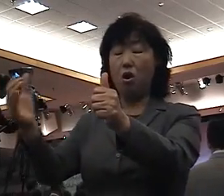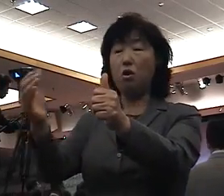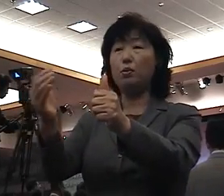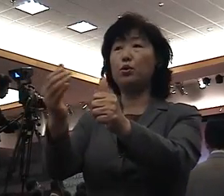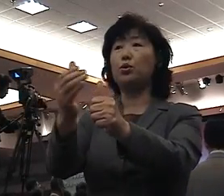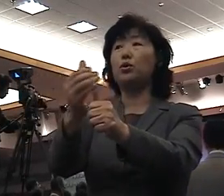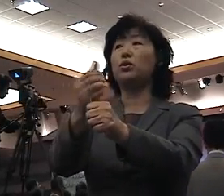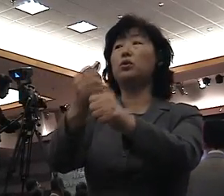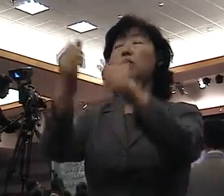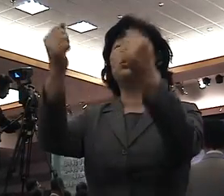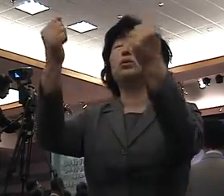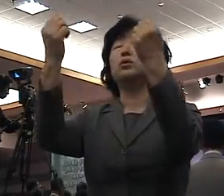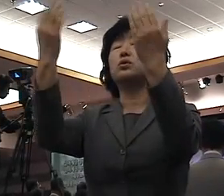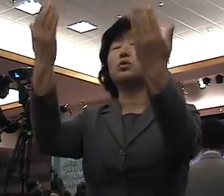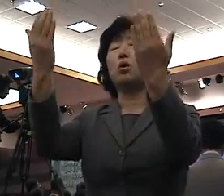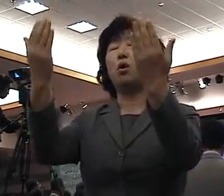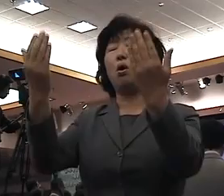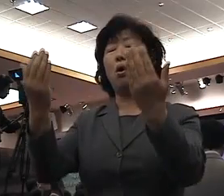날